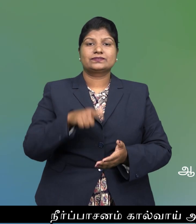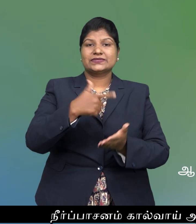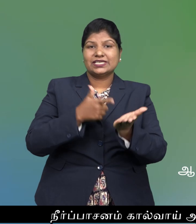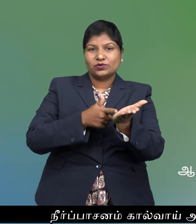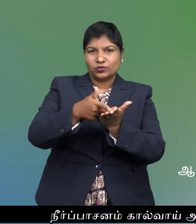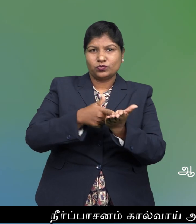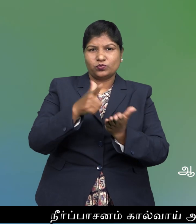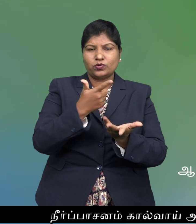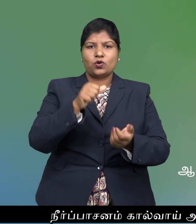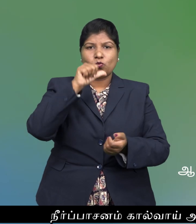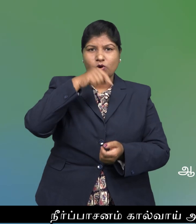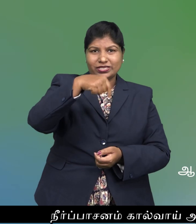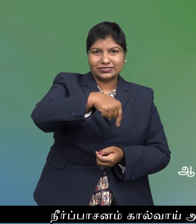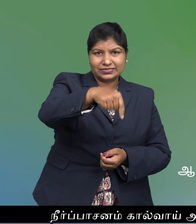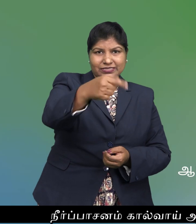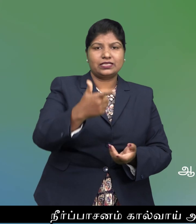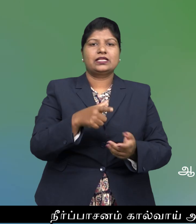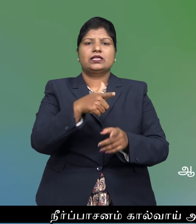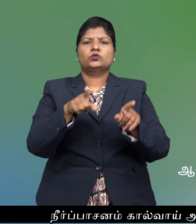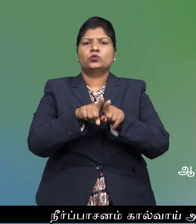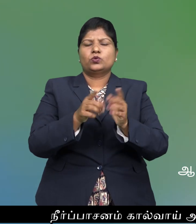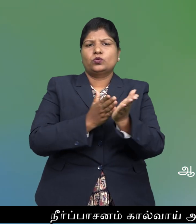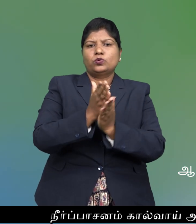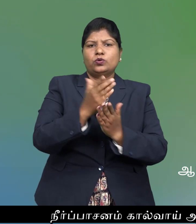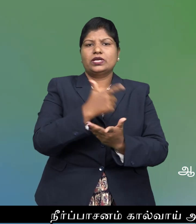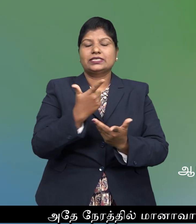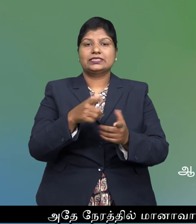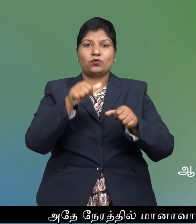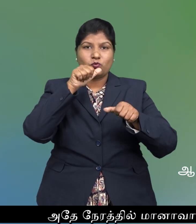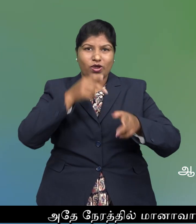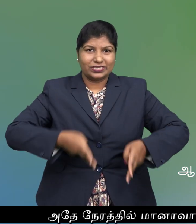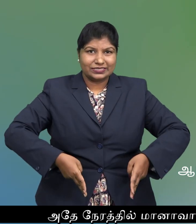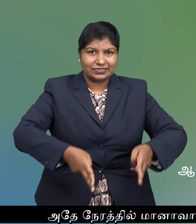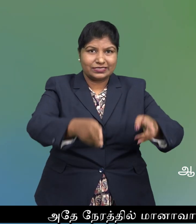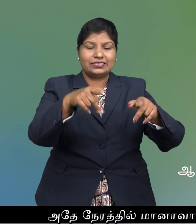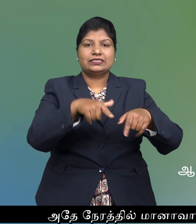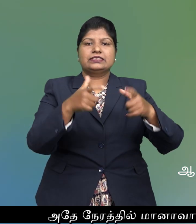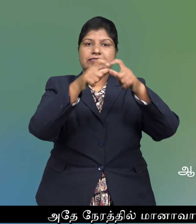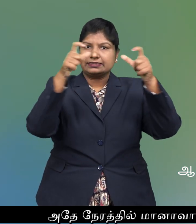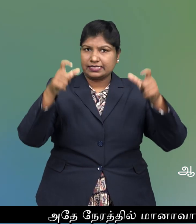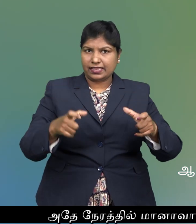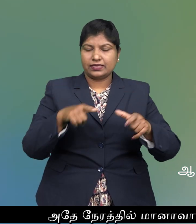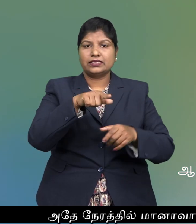நீர்ப்பாசனம் கால்வாய் அமைப்புகள் மூலம் வழங்கப்படுகிறது. அதே நேரத்தில் மானாவாரி